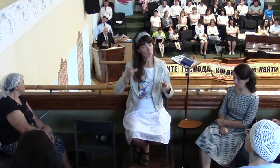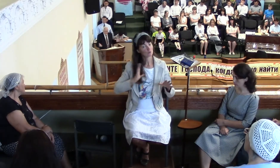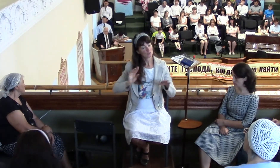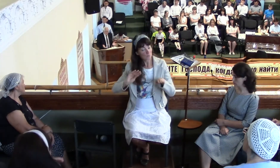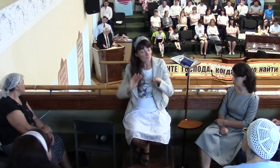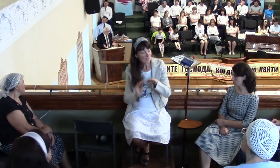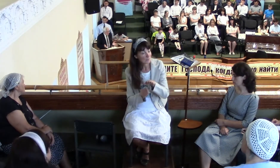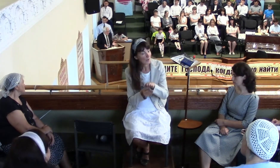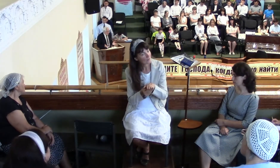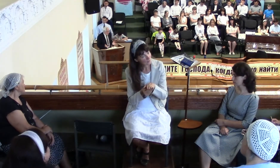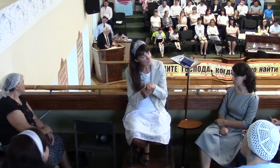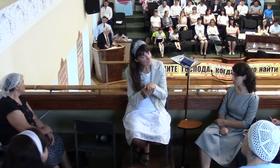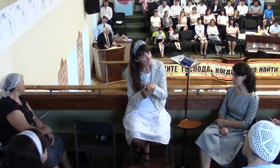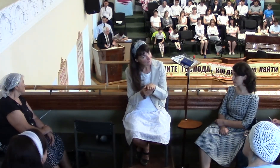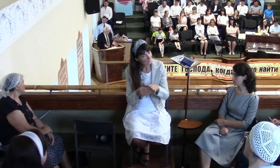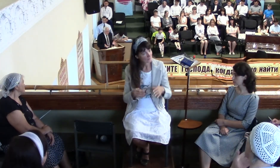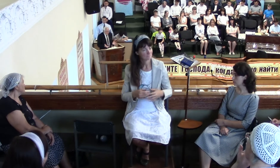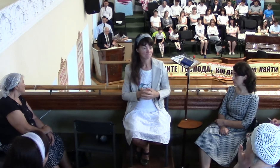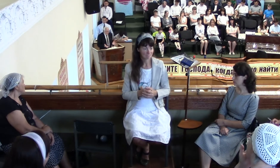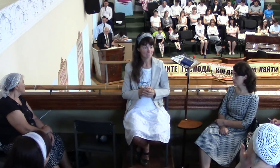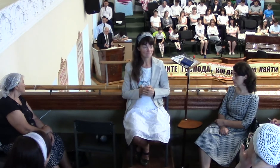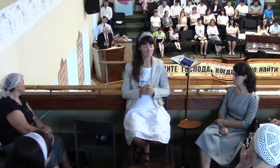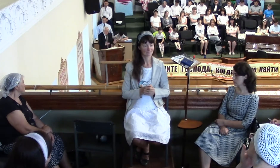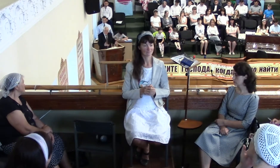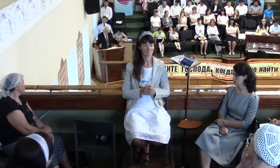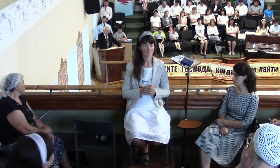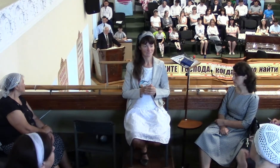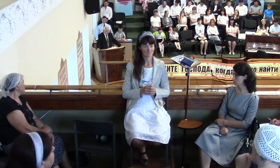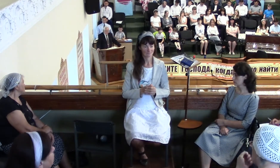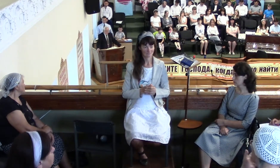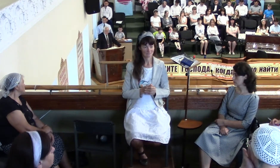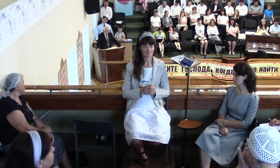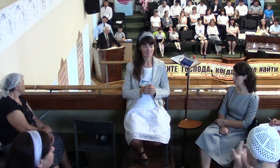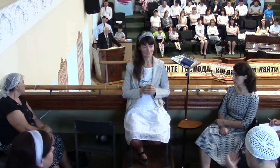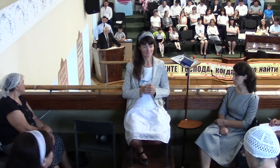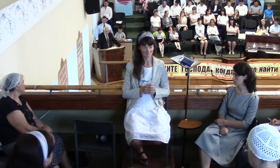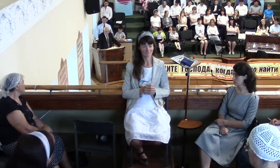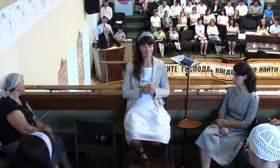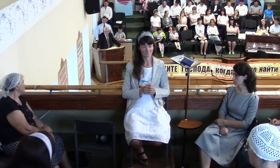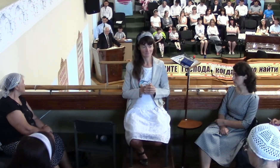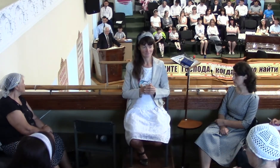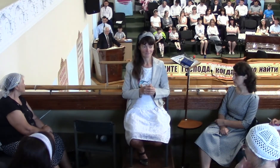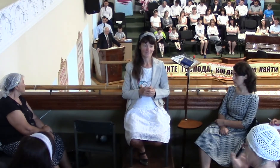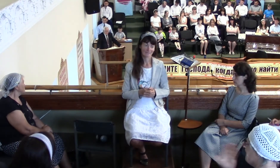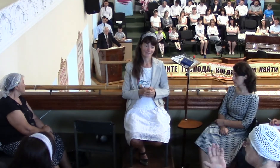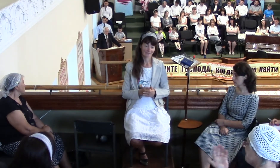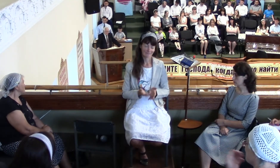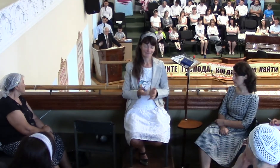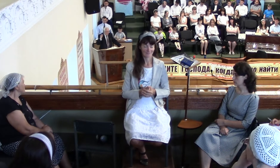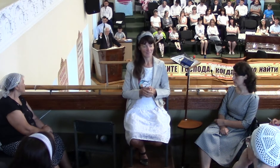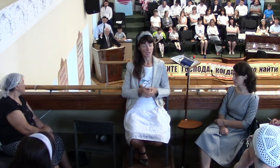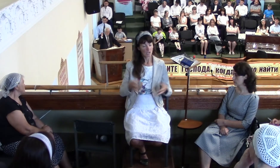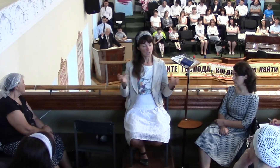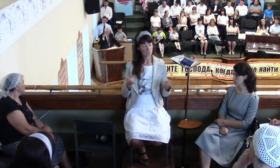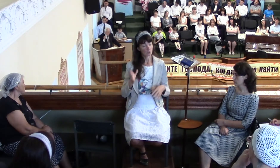Их не спрятали одеяния. Им пришлось спрятаться. Друзья дорогие, им нужна